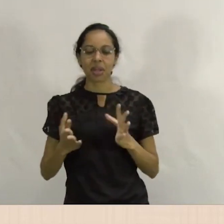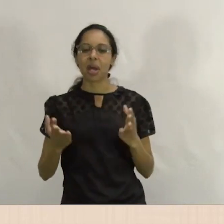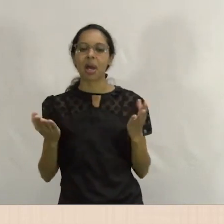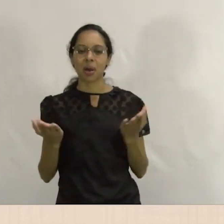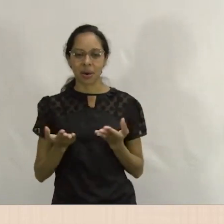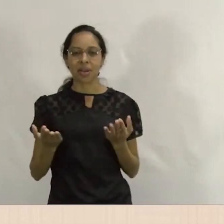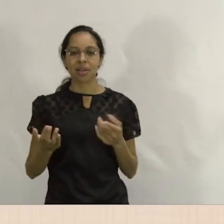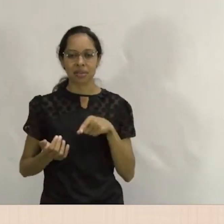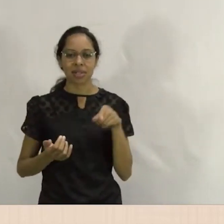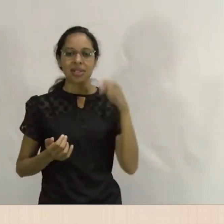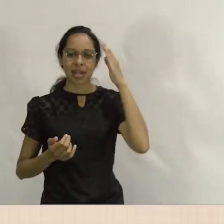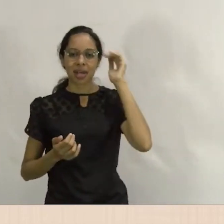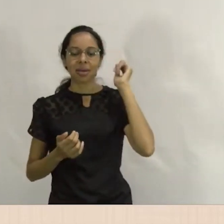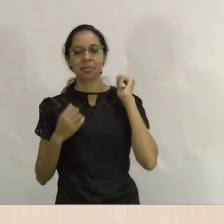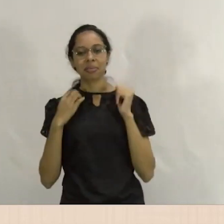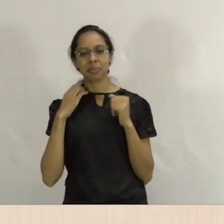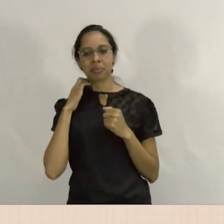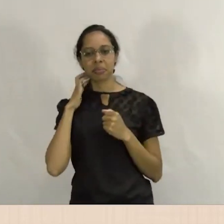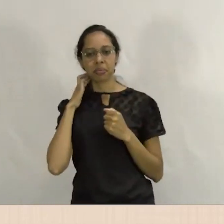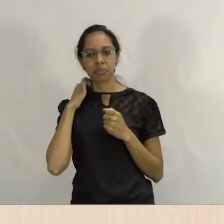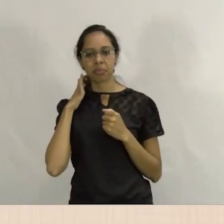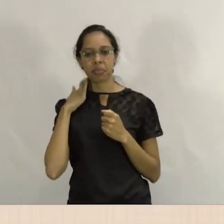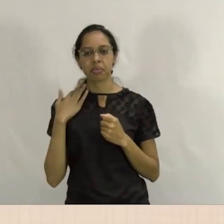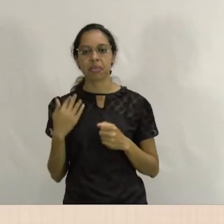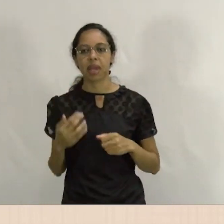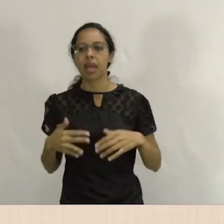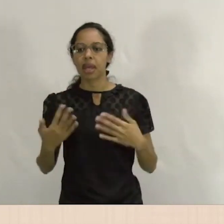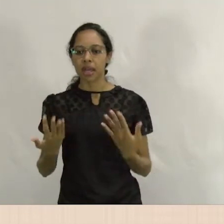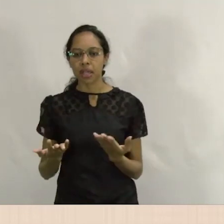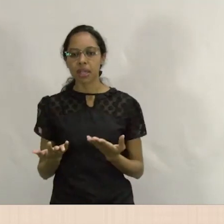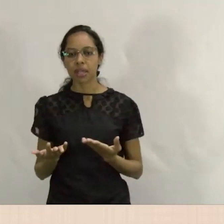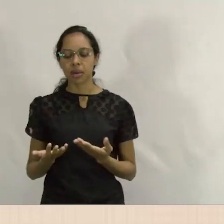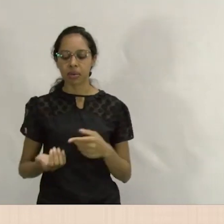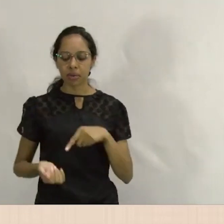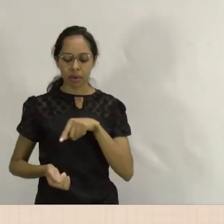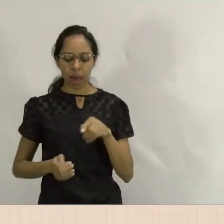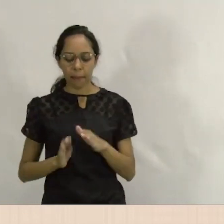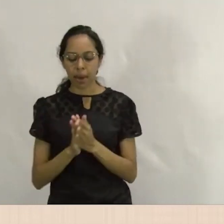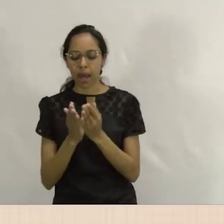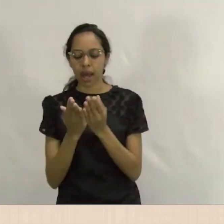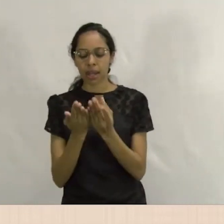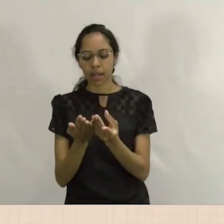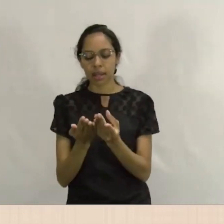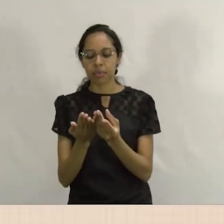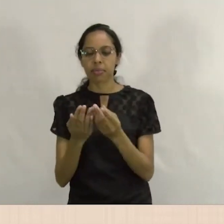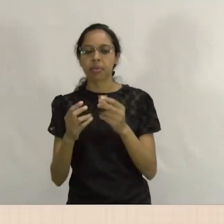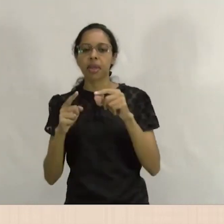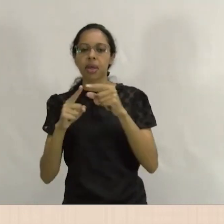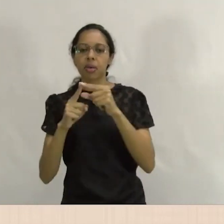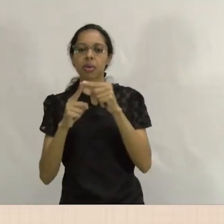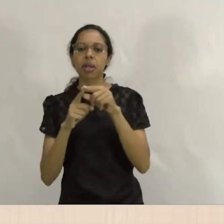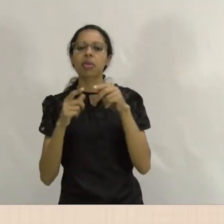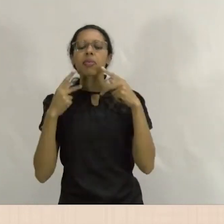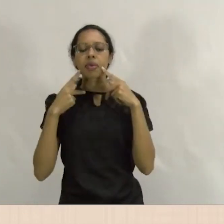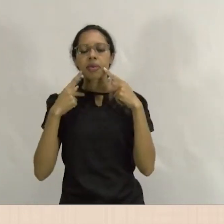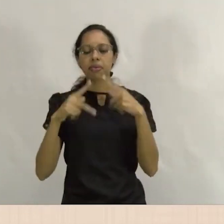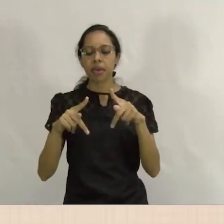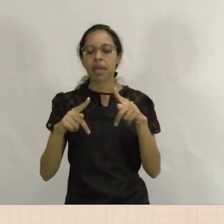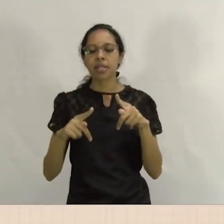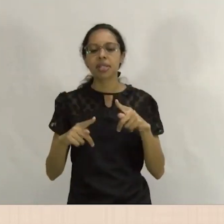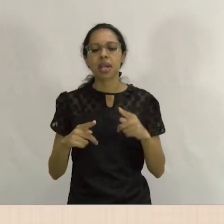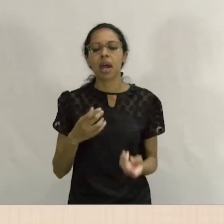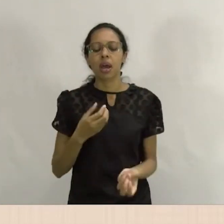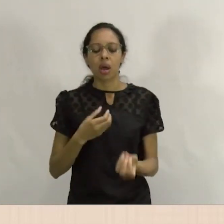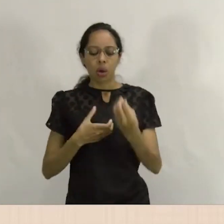possa, nós através da palavra profética, imersão na palavra, praticando a palavra, Senhor, nós vamos ganhando realidade na